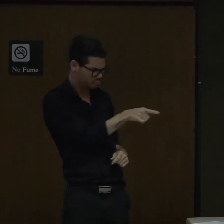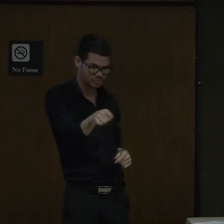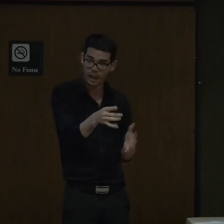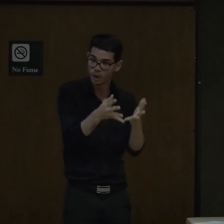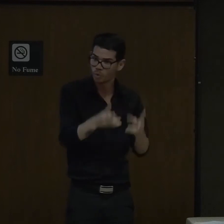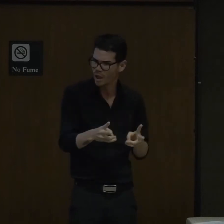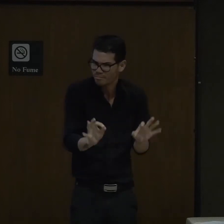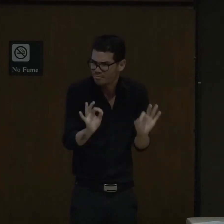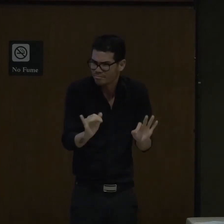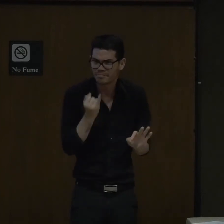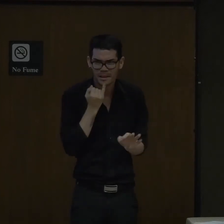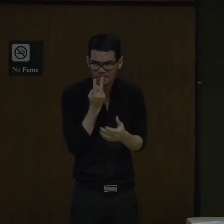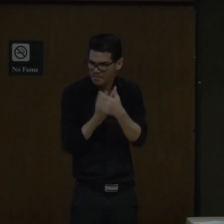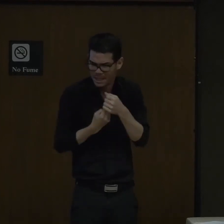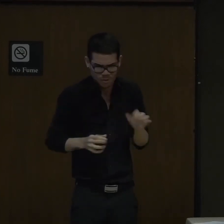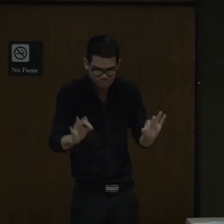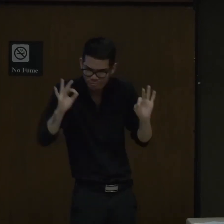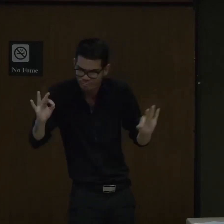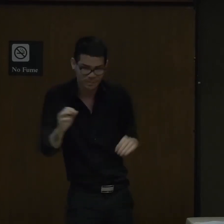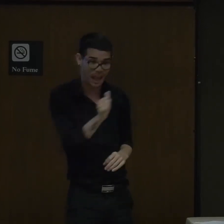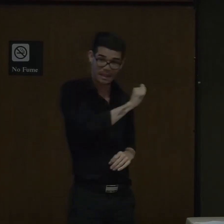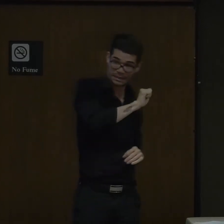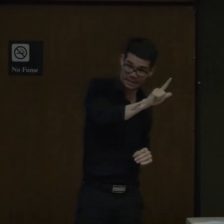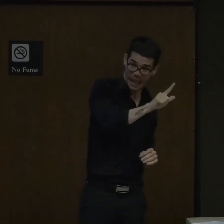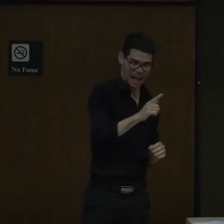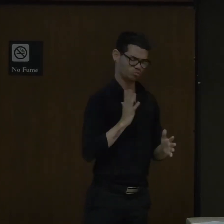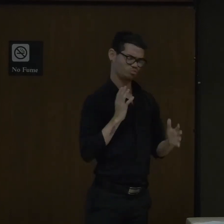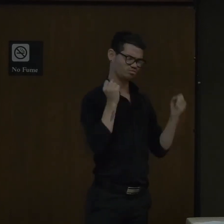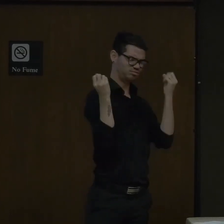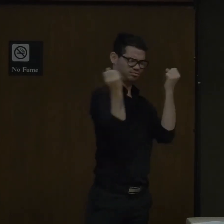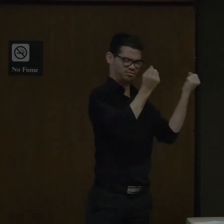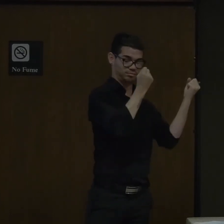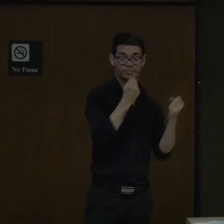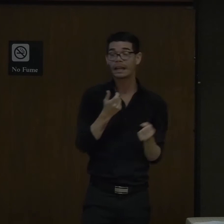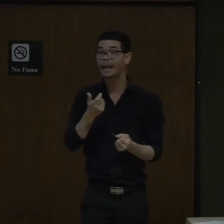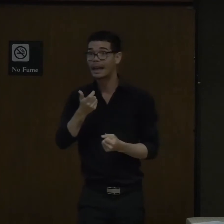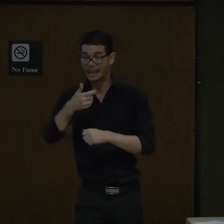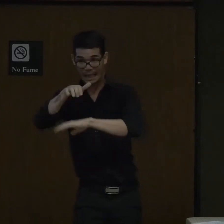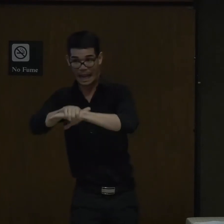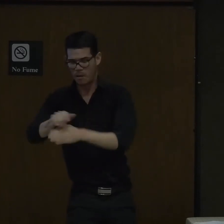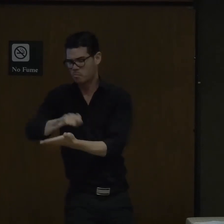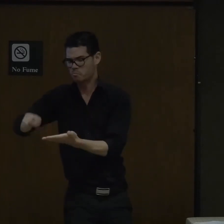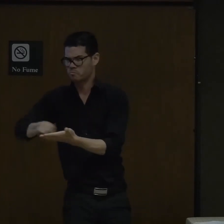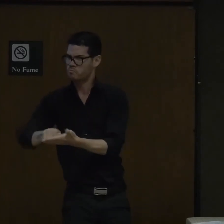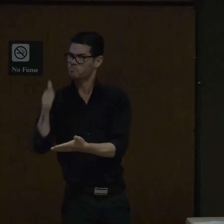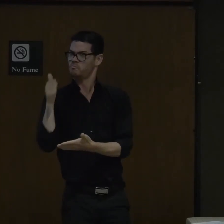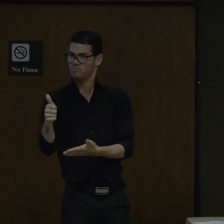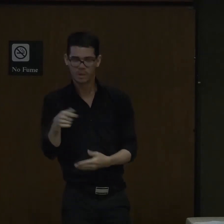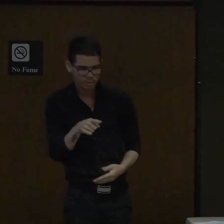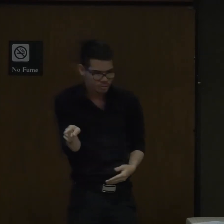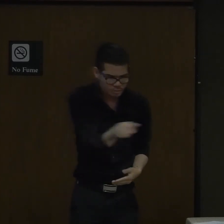en ASL e inglés, no se consideraban a sí mismos bilingües. Y yo creo que la razón